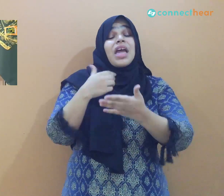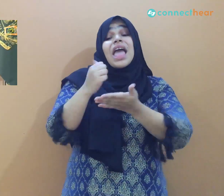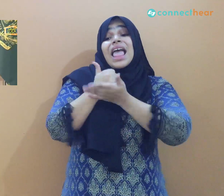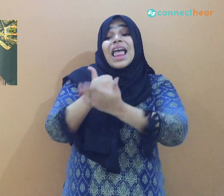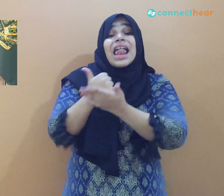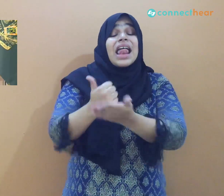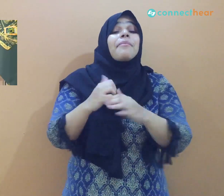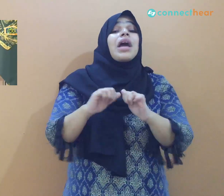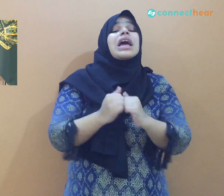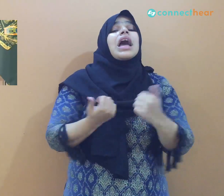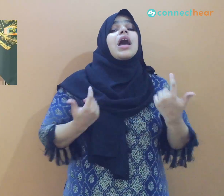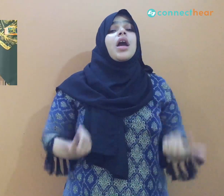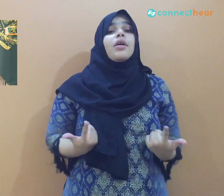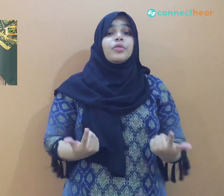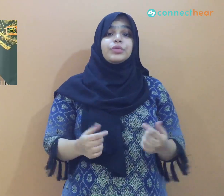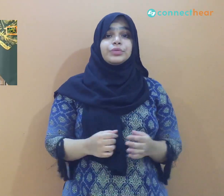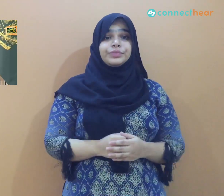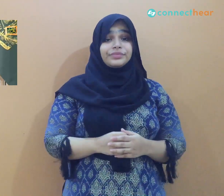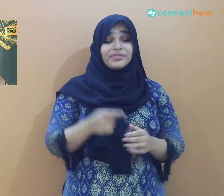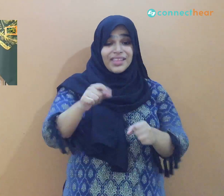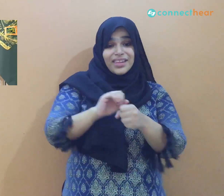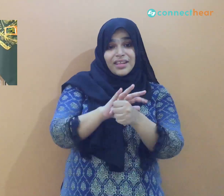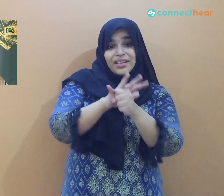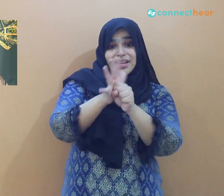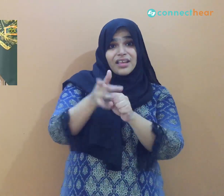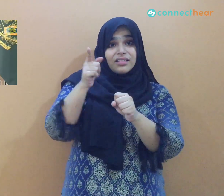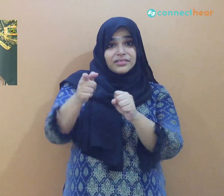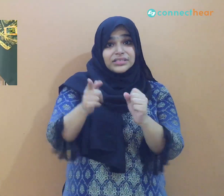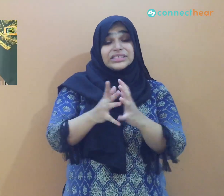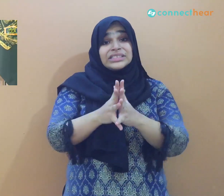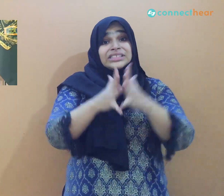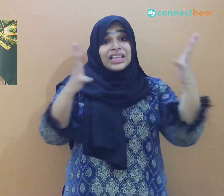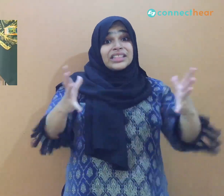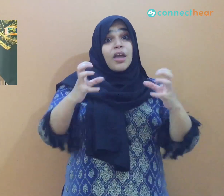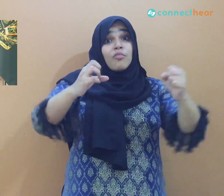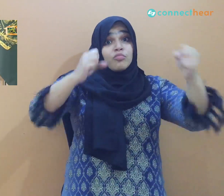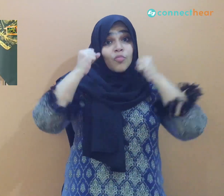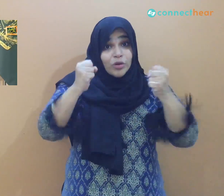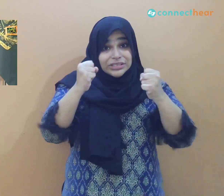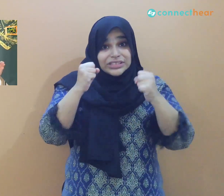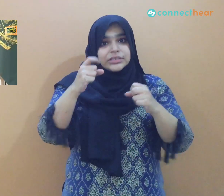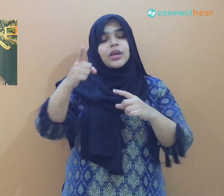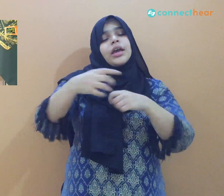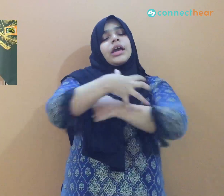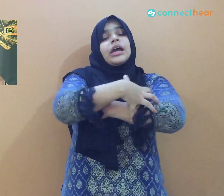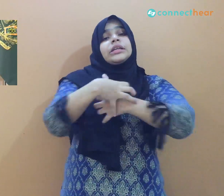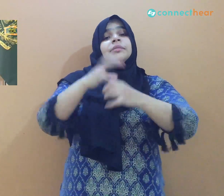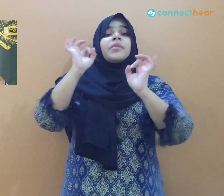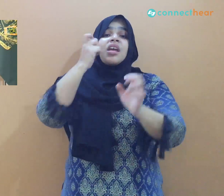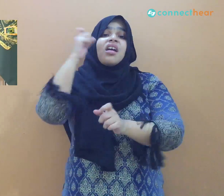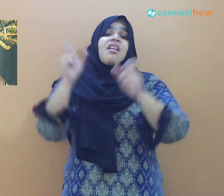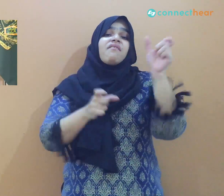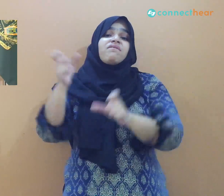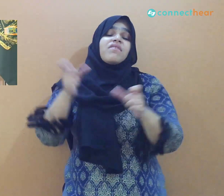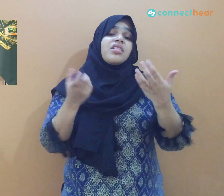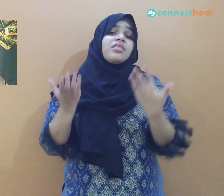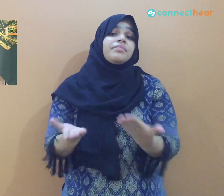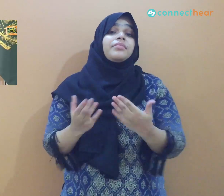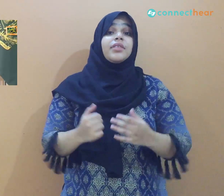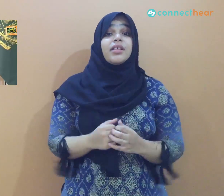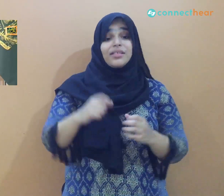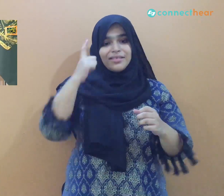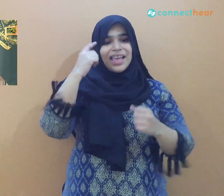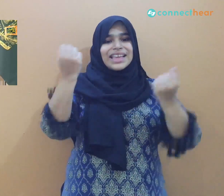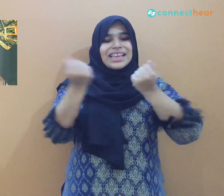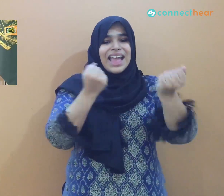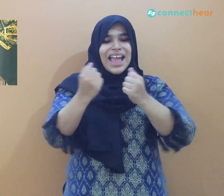کیسے کر سکتے ہیں, کیونکہ اس کرونا وائرس میں جو آج سب سے مشکل میں ہے وہ ہمارا غریب طبقہ ہے. تو جو